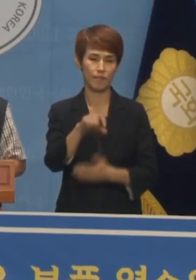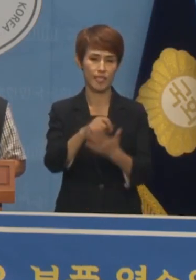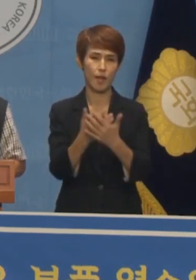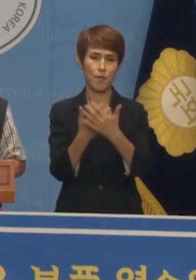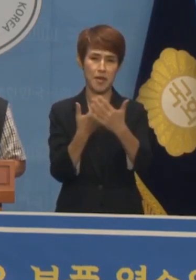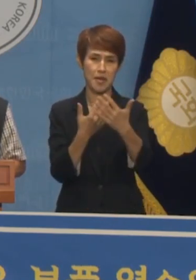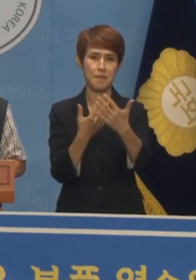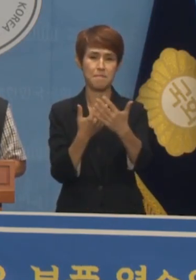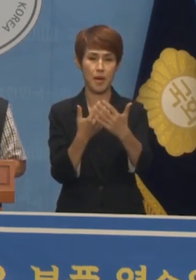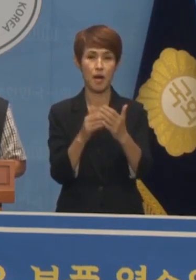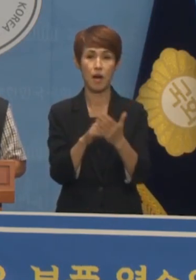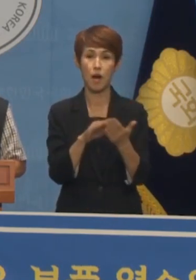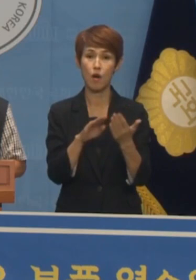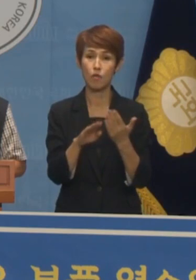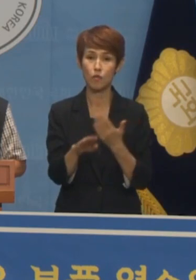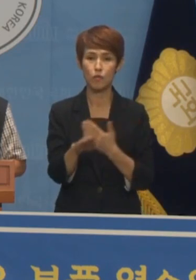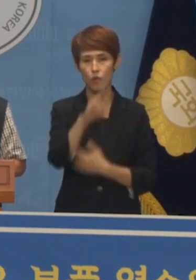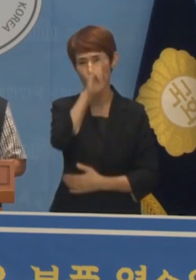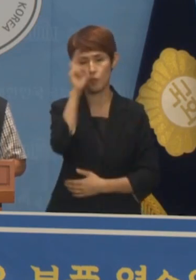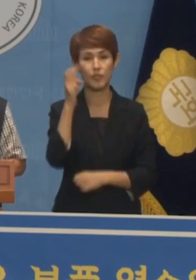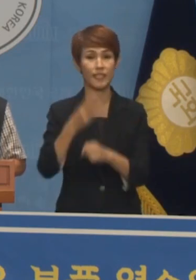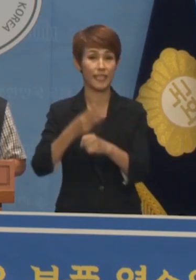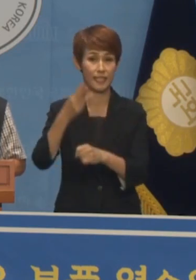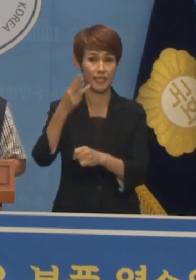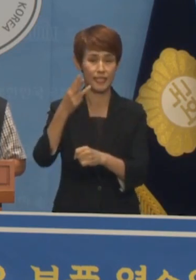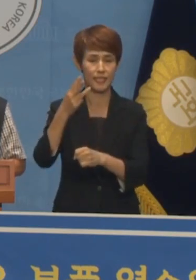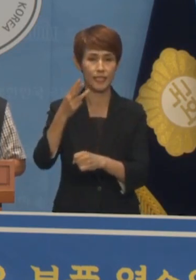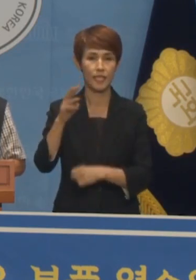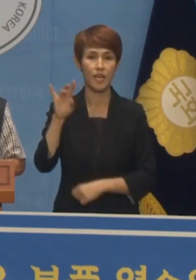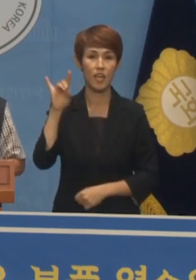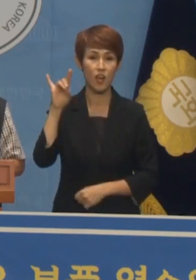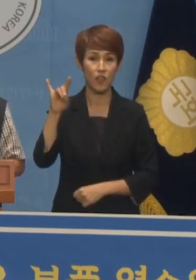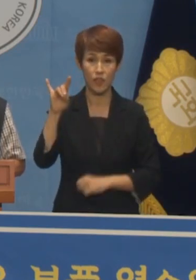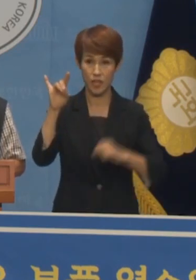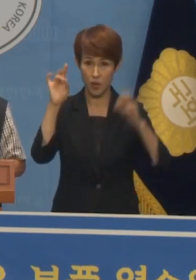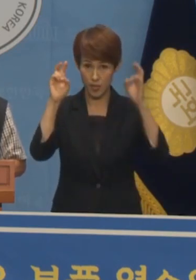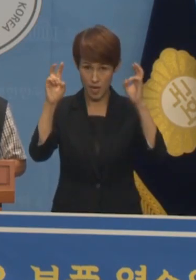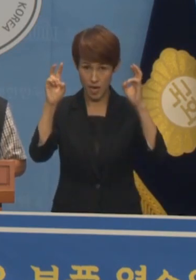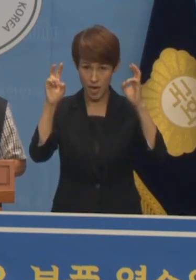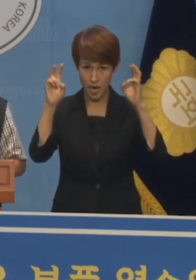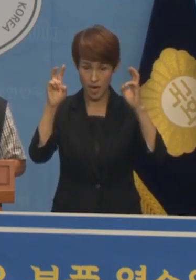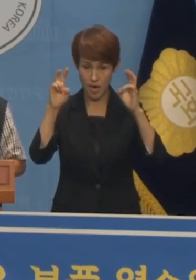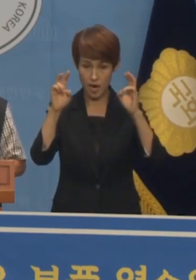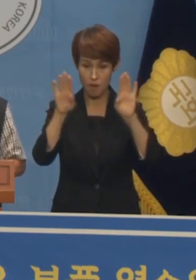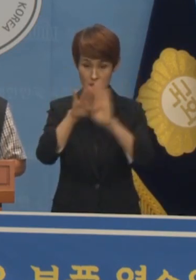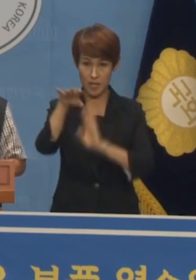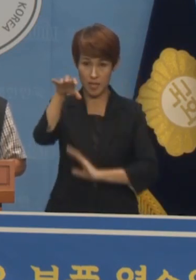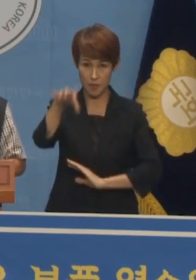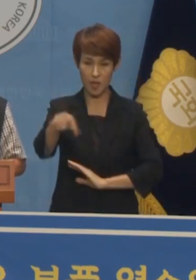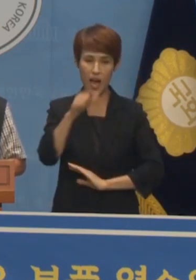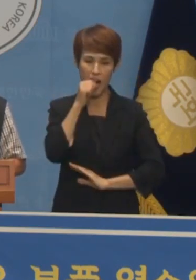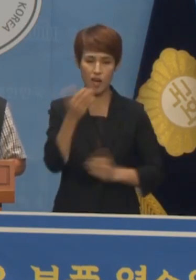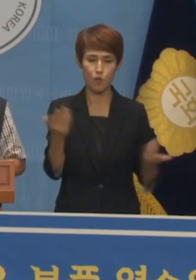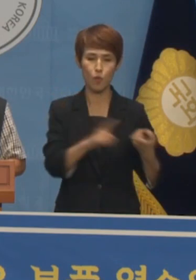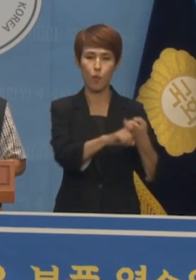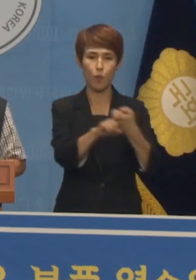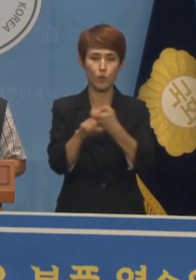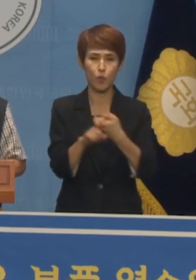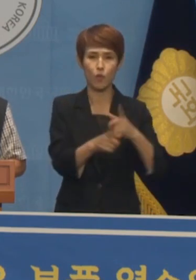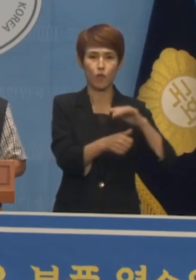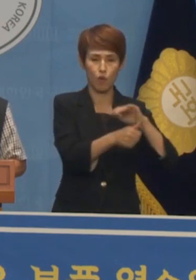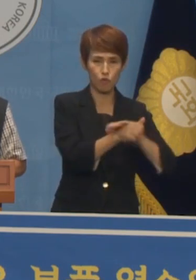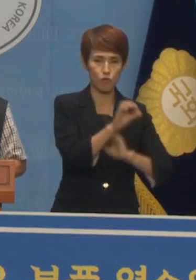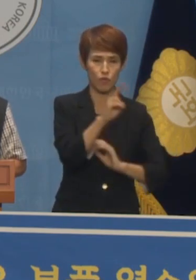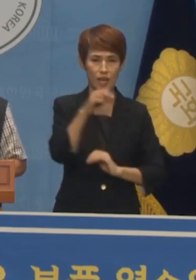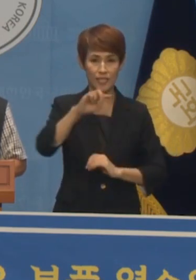이후 오는 18일 오후 3시에 현대자동차 정문에서 금속노조 경주지부, 금속노조 부산